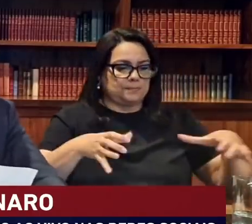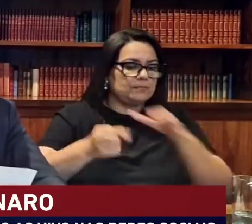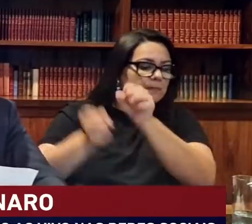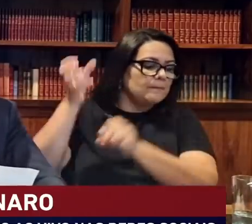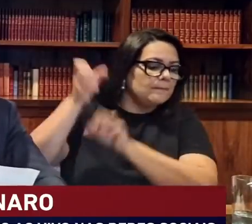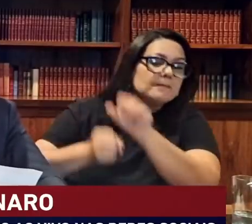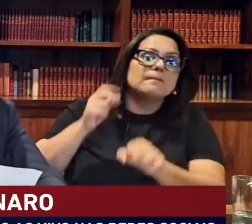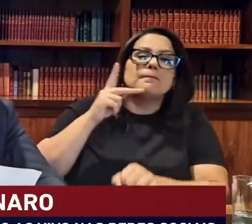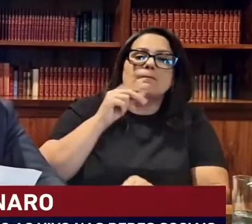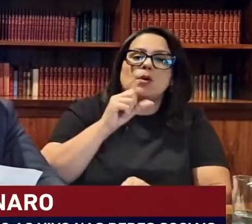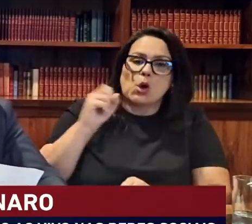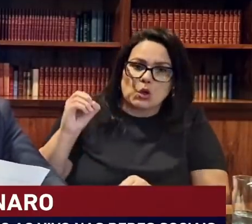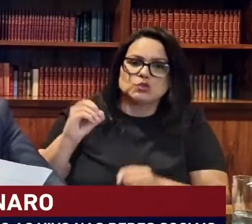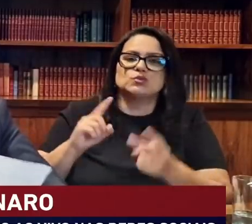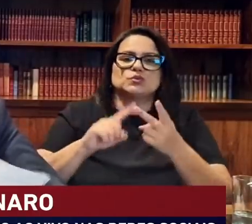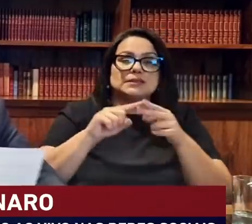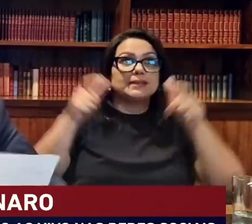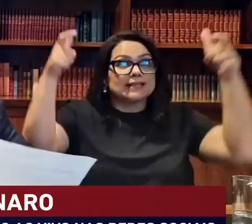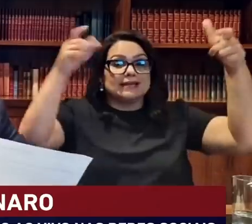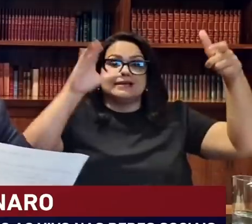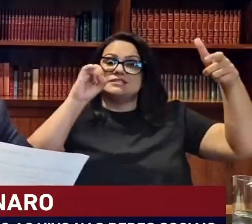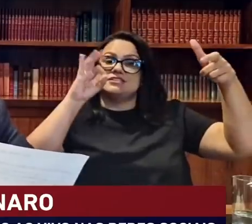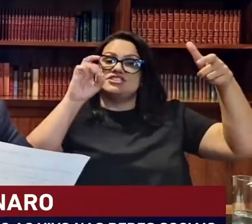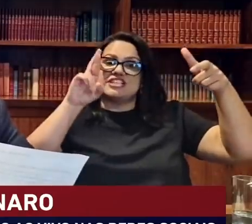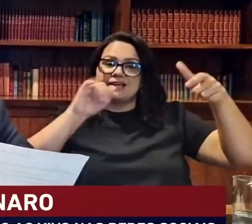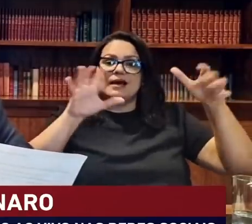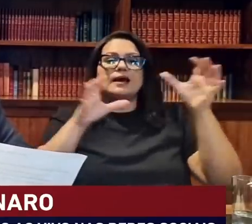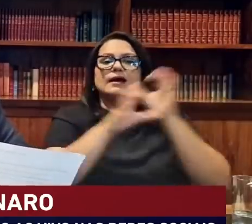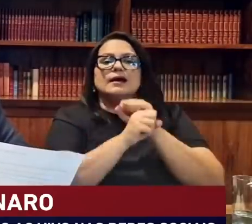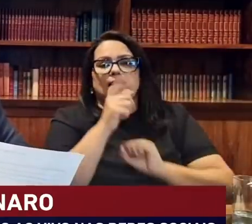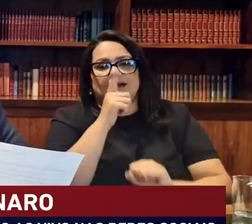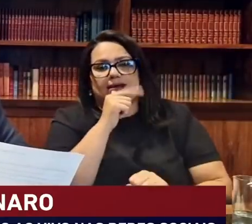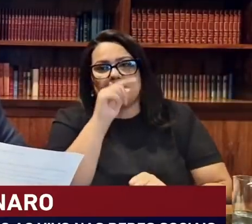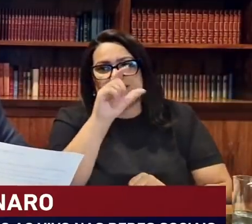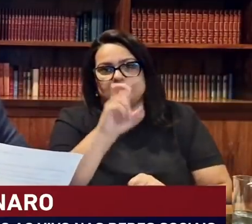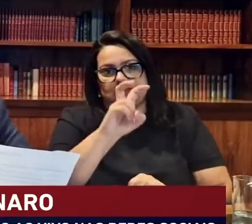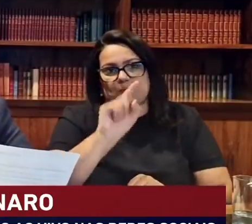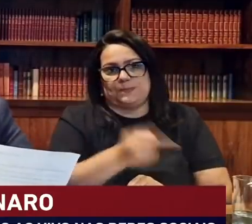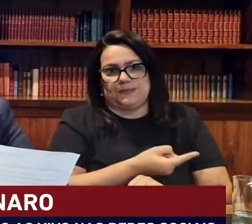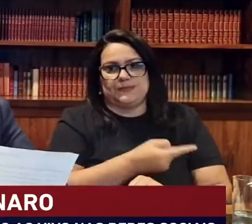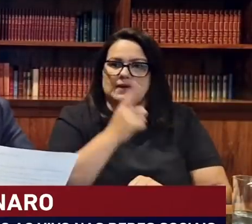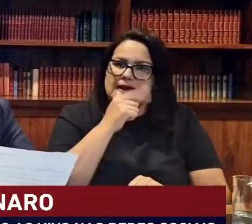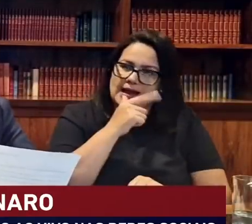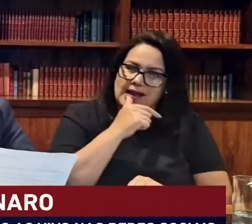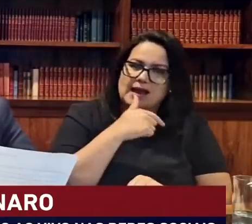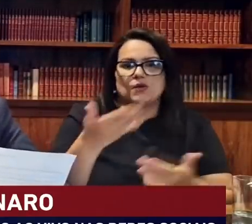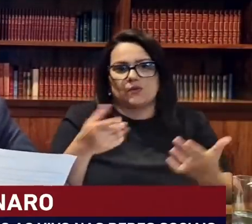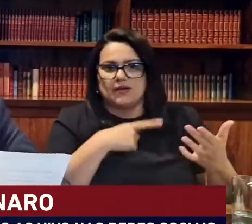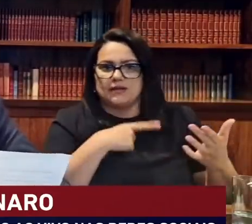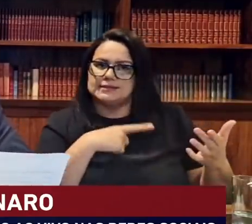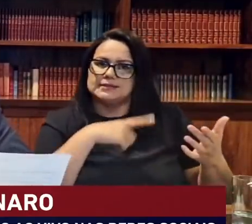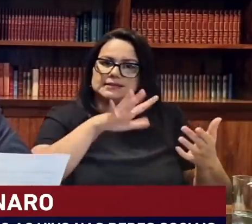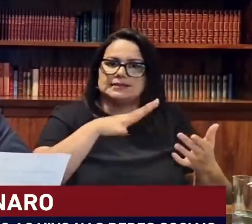e tem uma cisterna em cima de que pega 5000 litros de água, e essa água é retirada, lógico, de